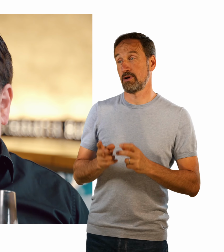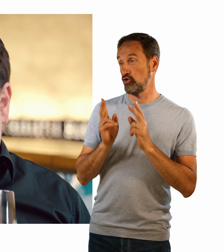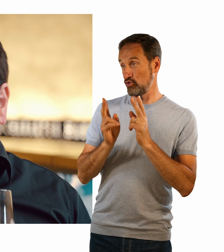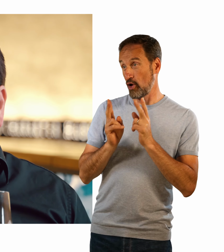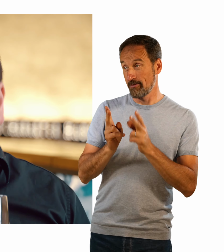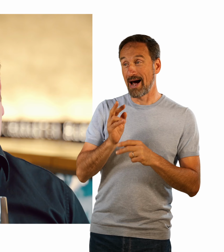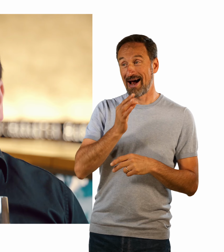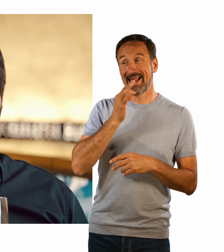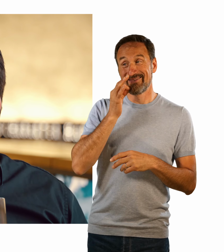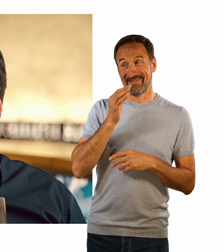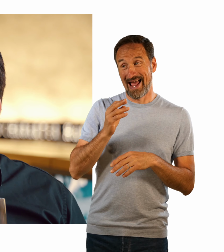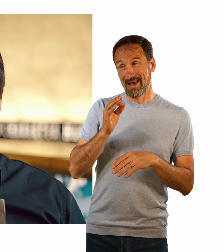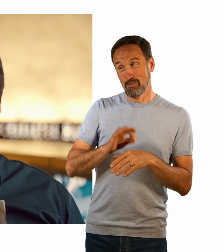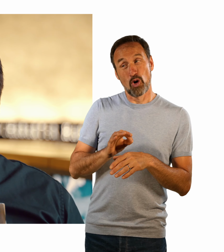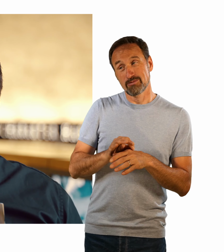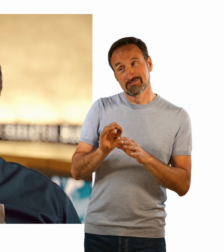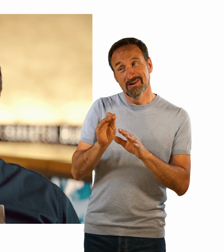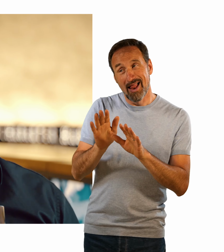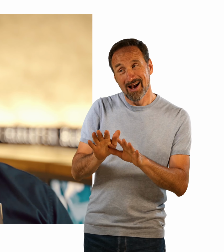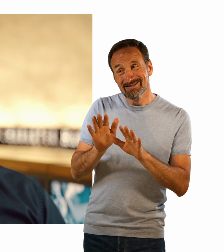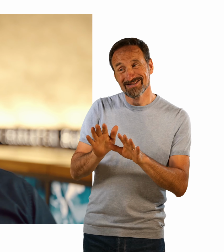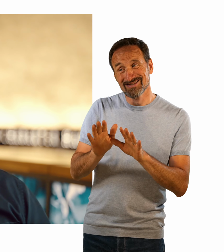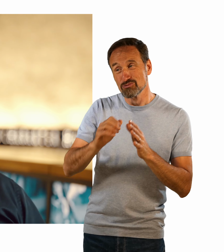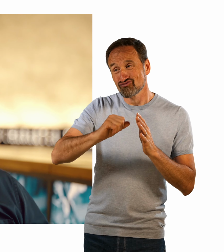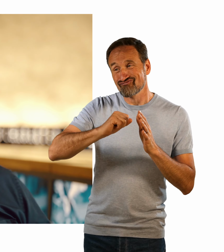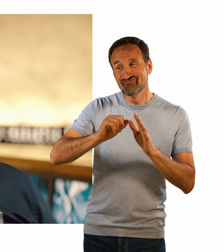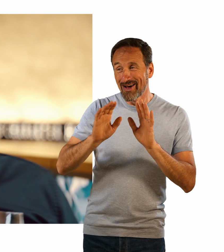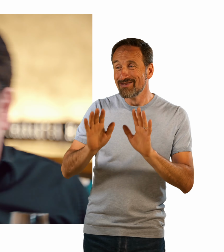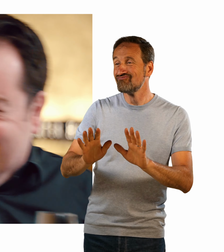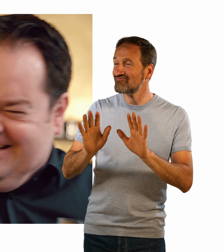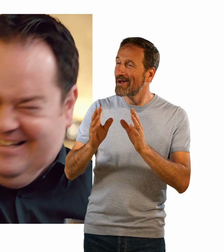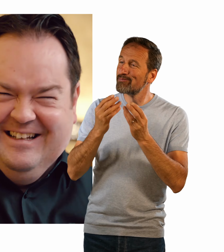In der normalen Weinprobe wird es jetzt ein bisschen langsamer vor der Strecke gehen.